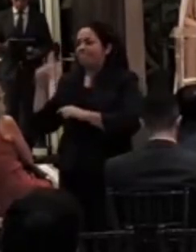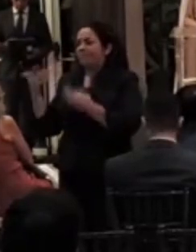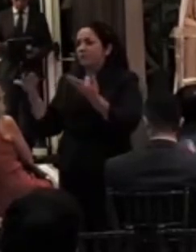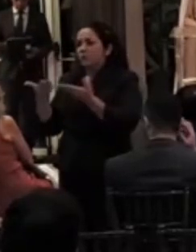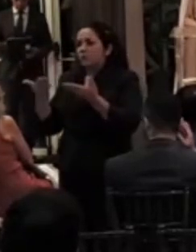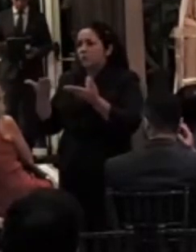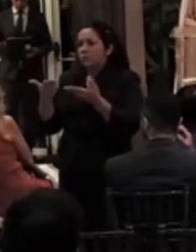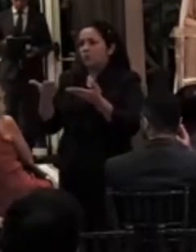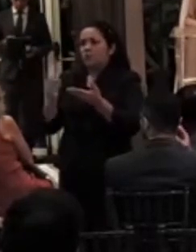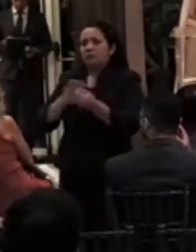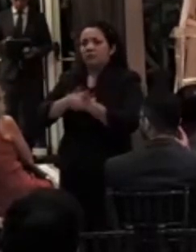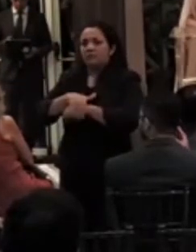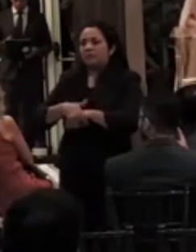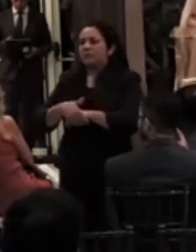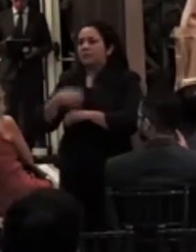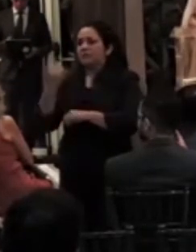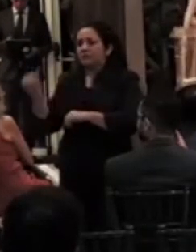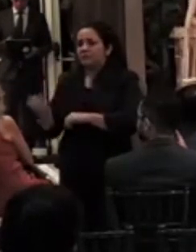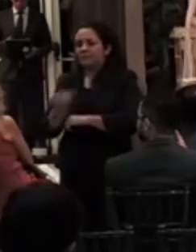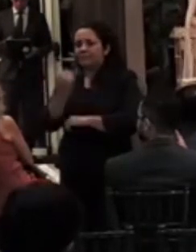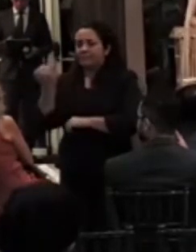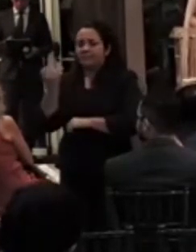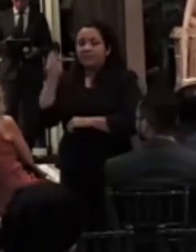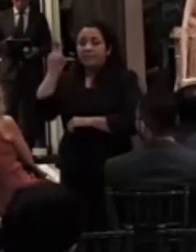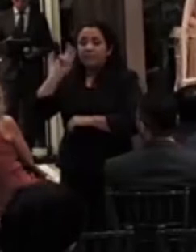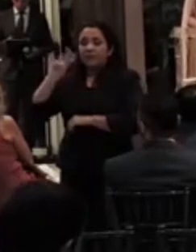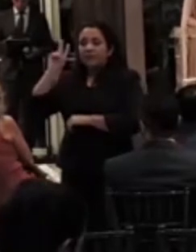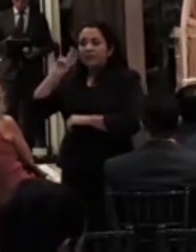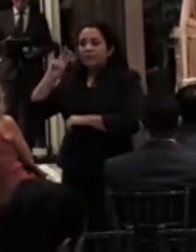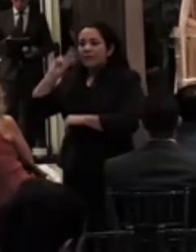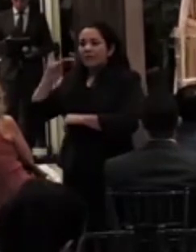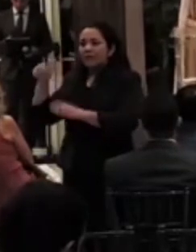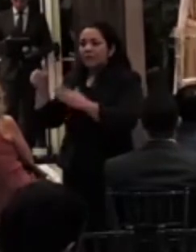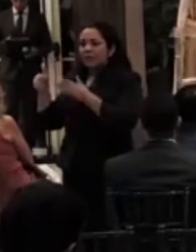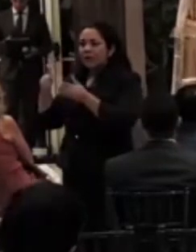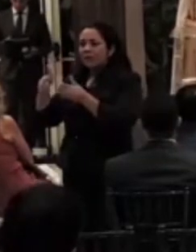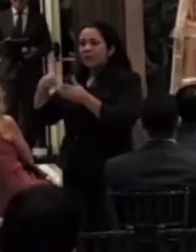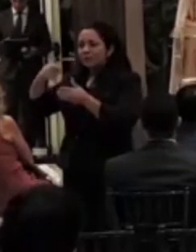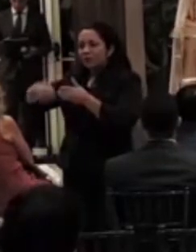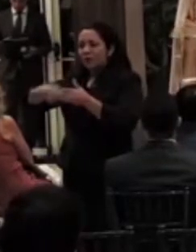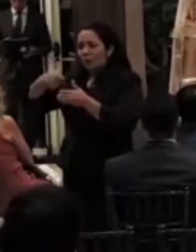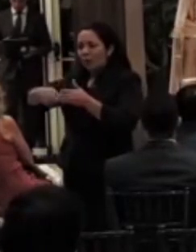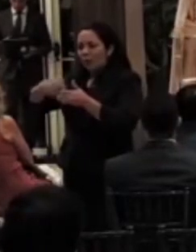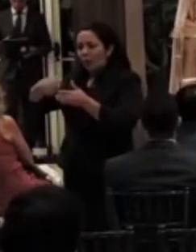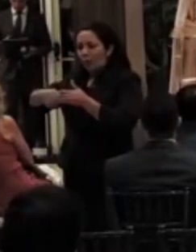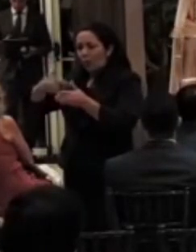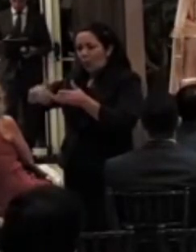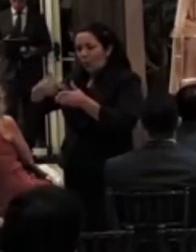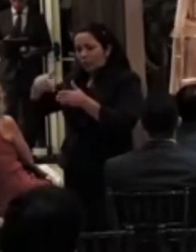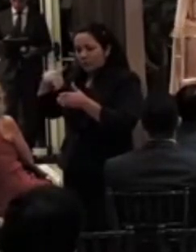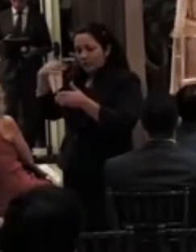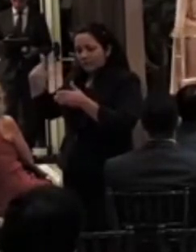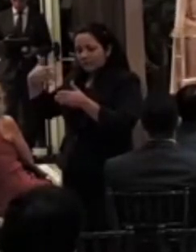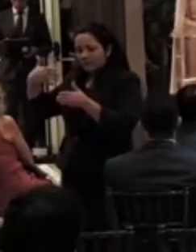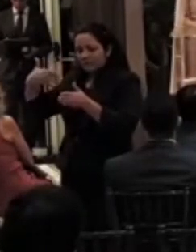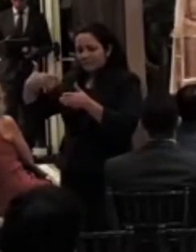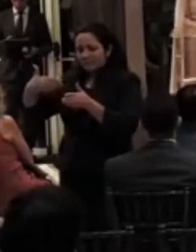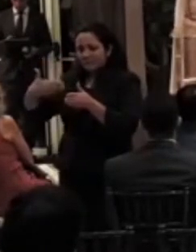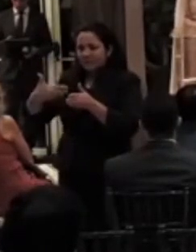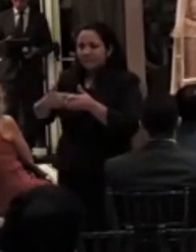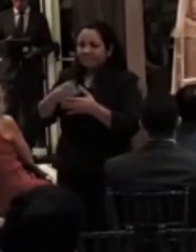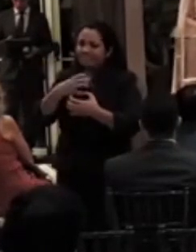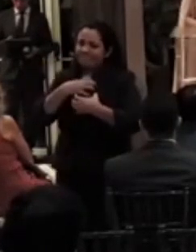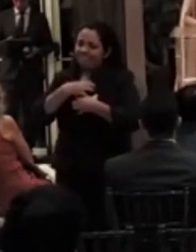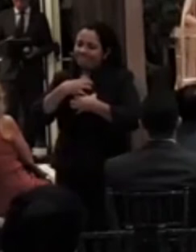importante, lembrando da nossa trajetória até aqui. Sinto uma mistura muito grande de sentimentos,